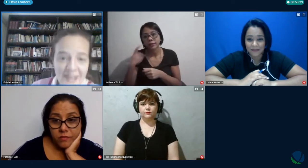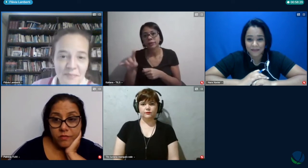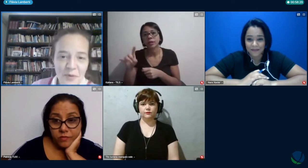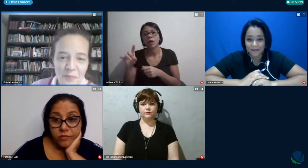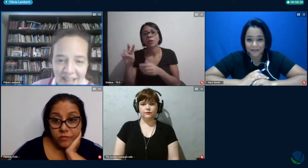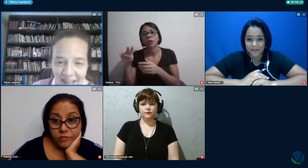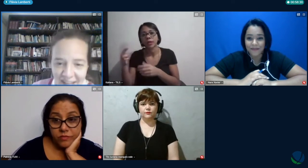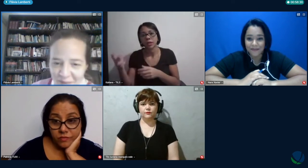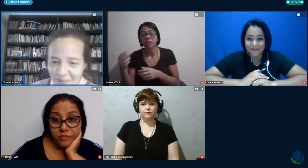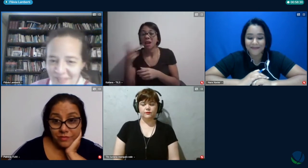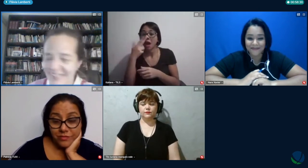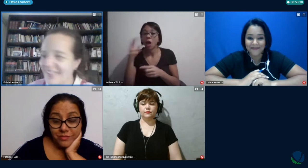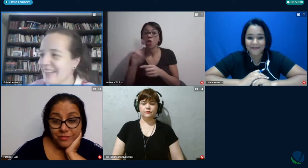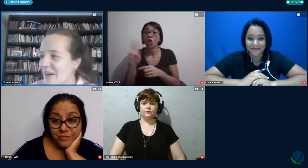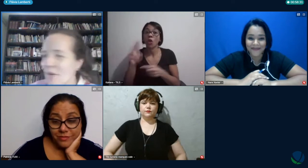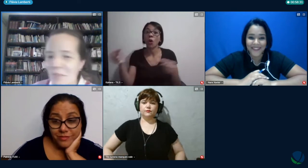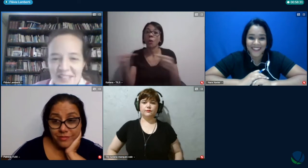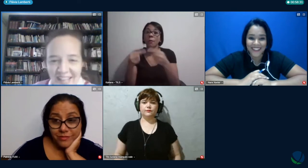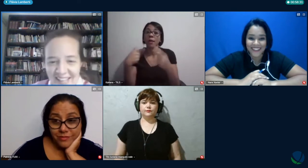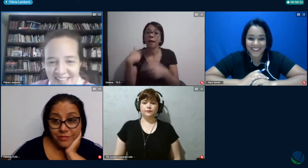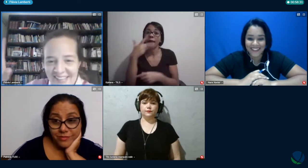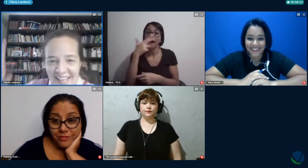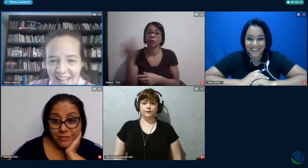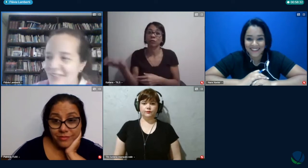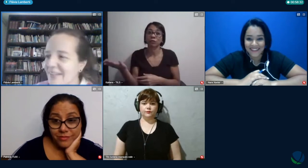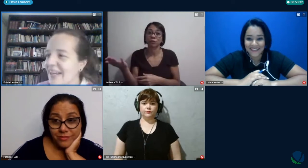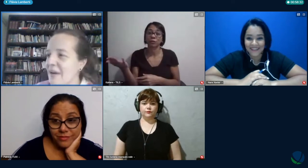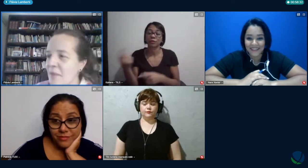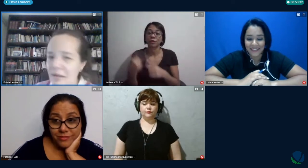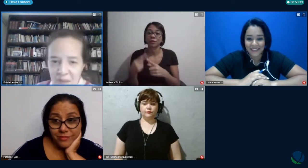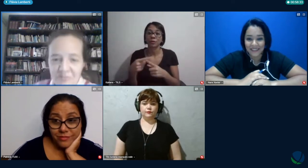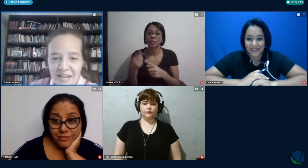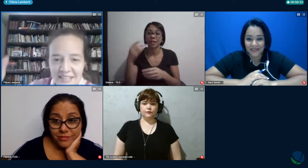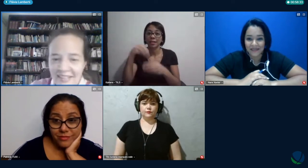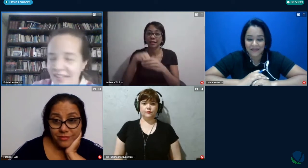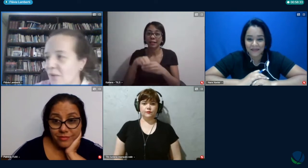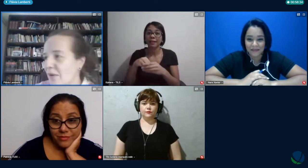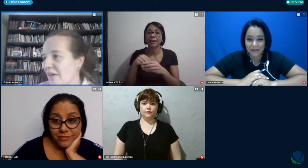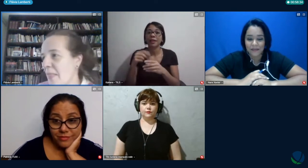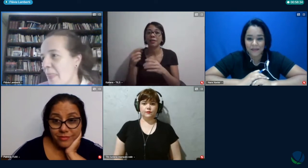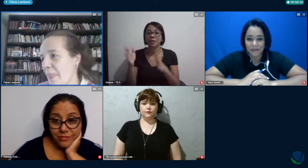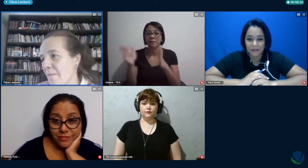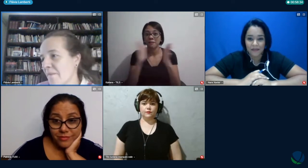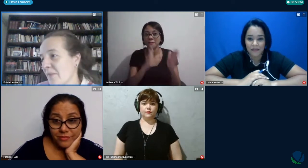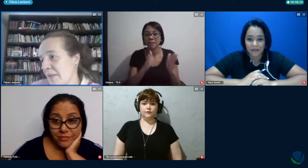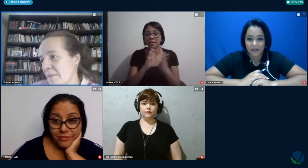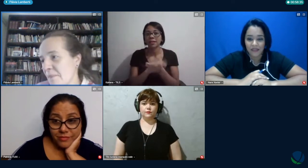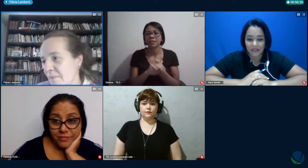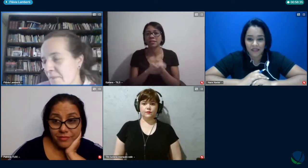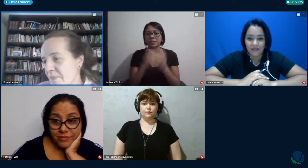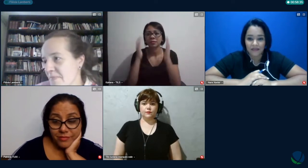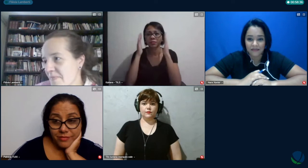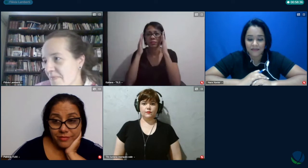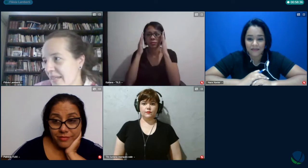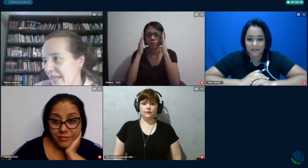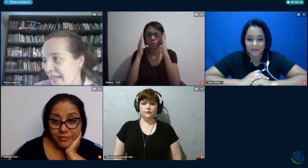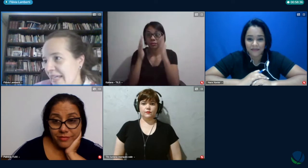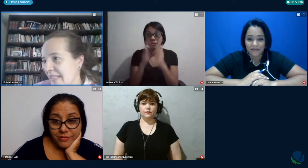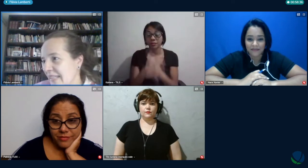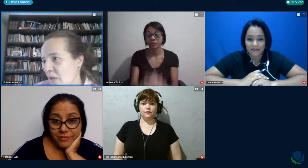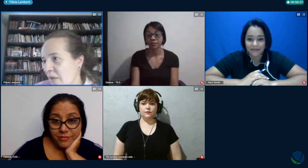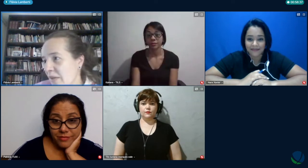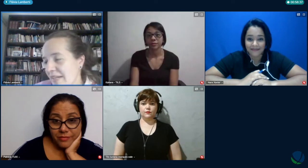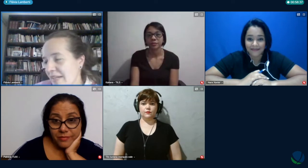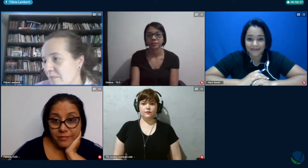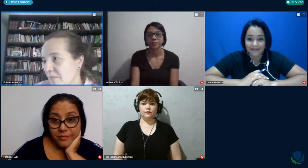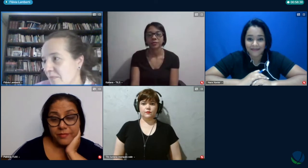está mais apropriado, porque ele está dentro, ele é uma fase anterior, né?